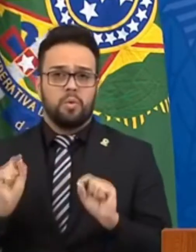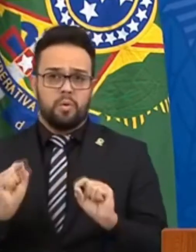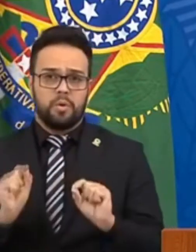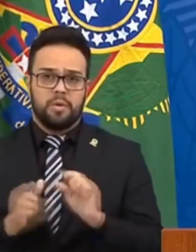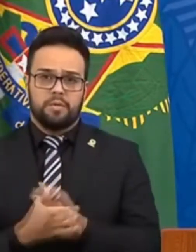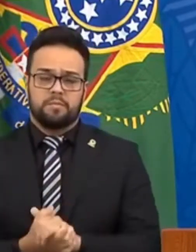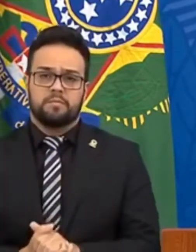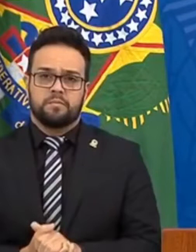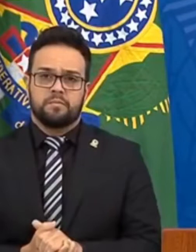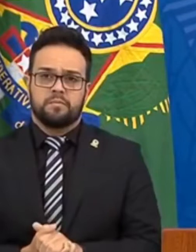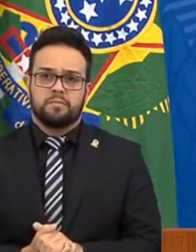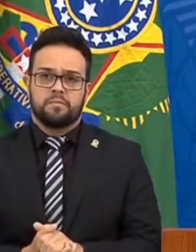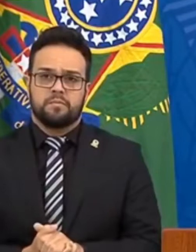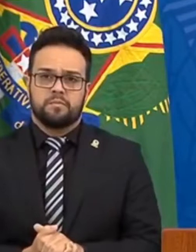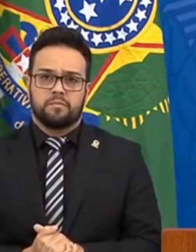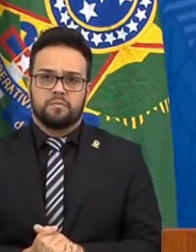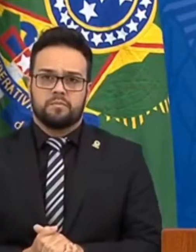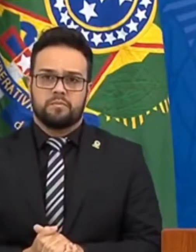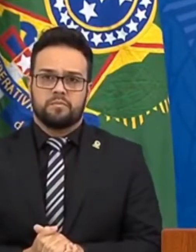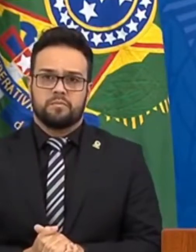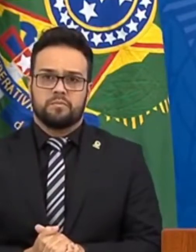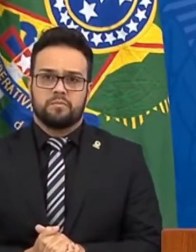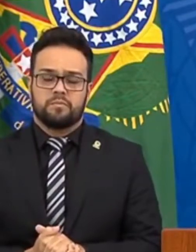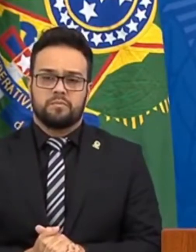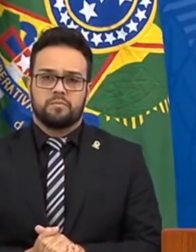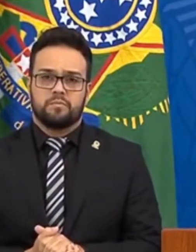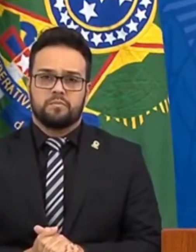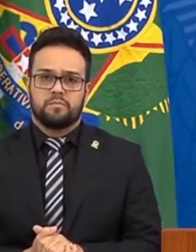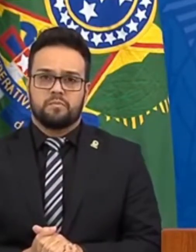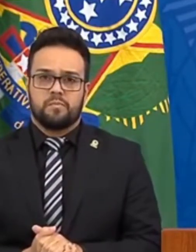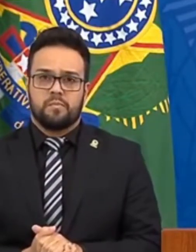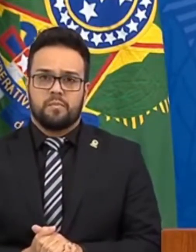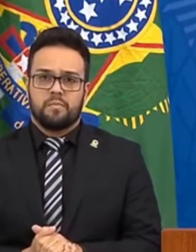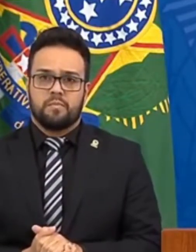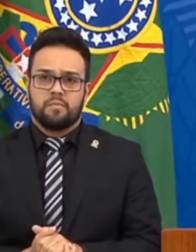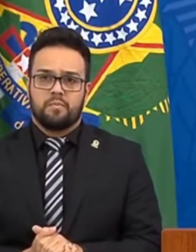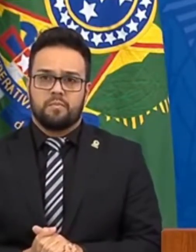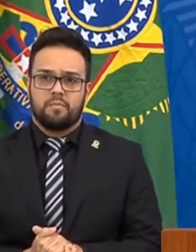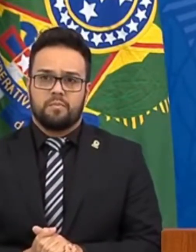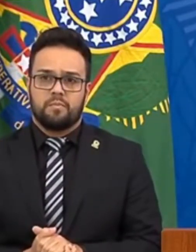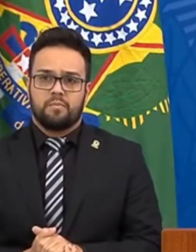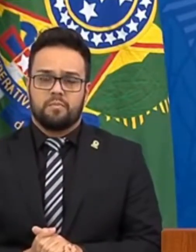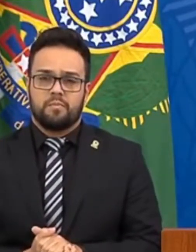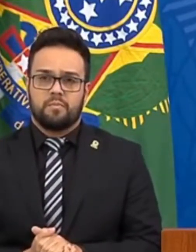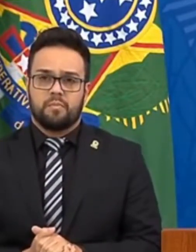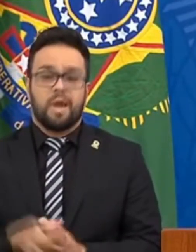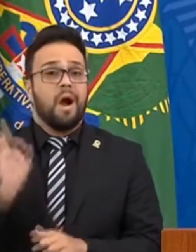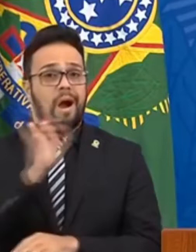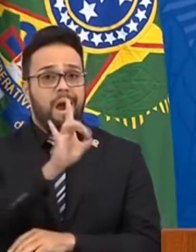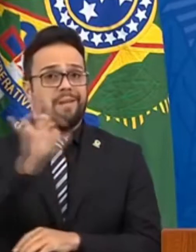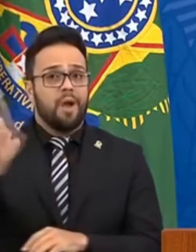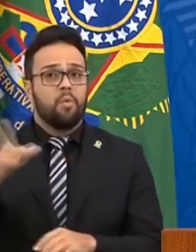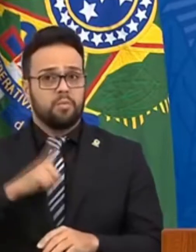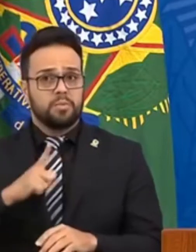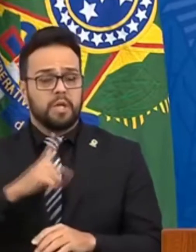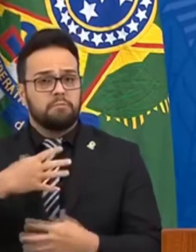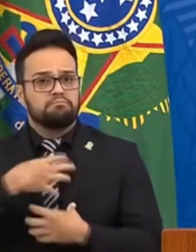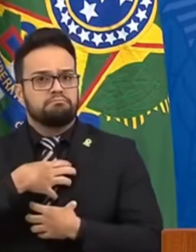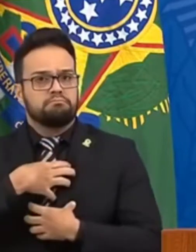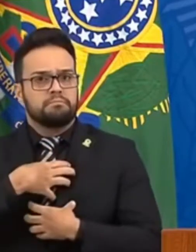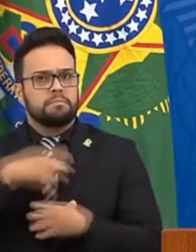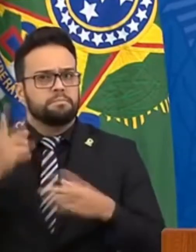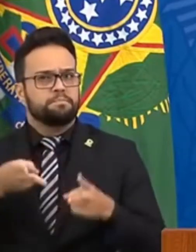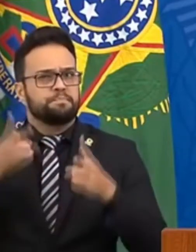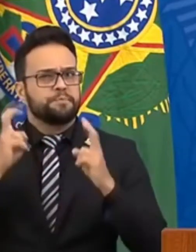e das interpretações o que fazem e a respeito do aquilo que se fala